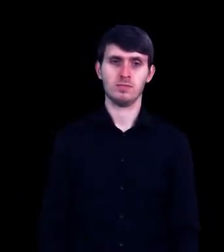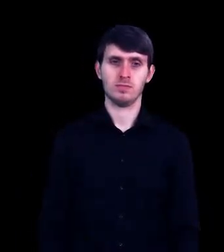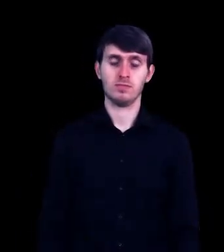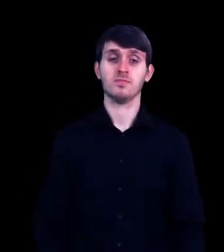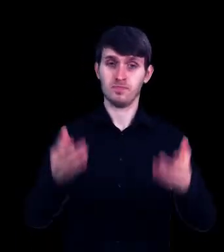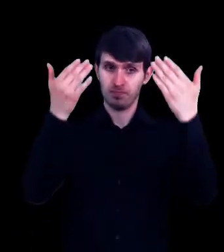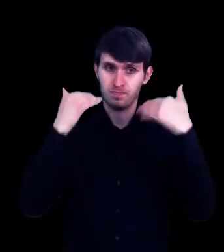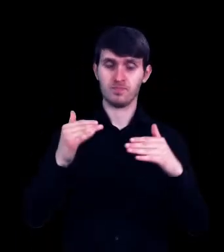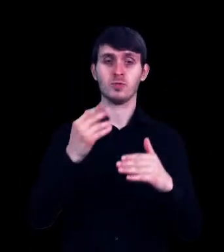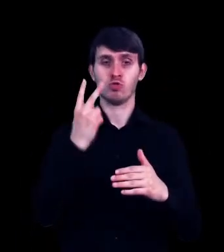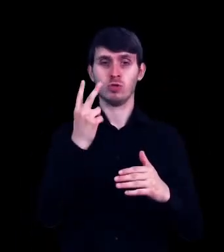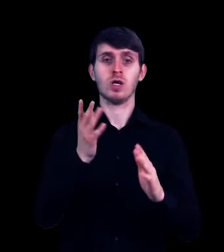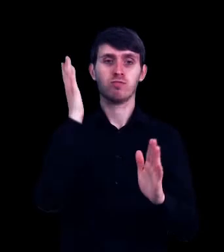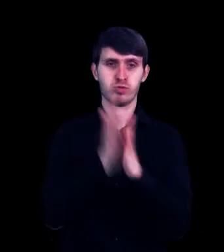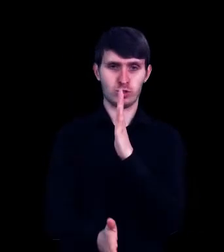stopni.